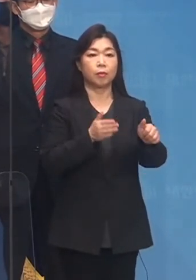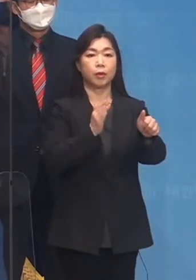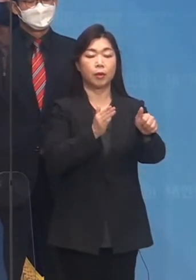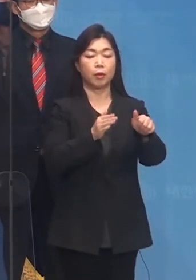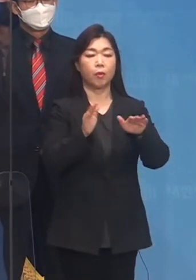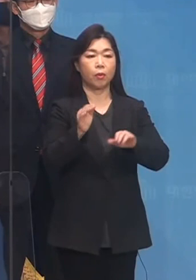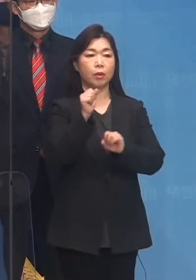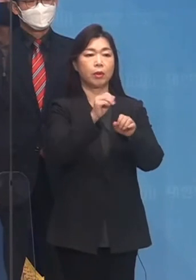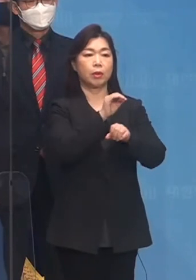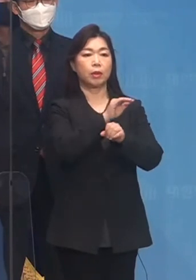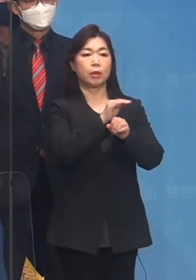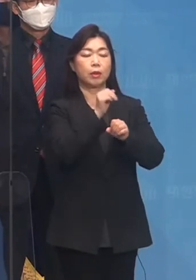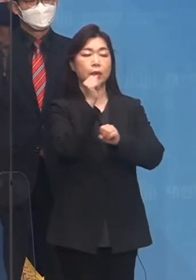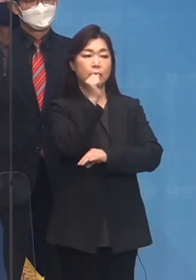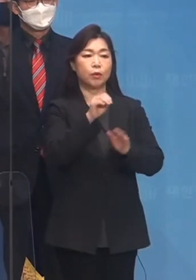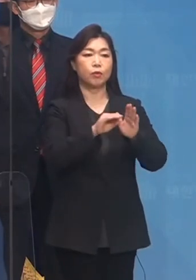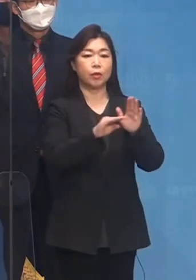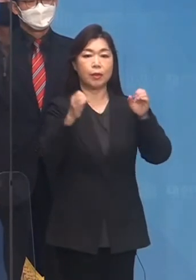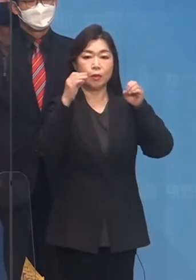기준으로 신규